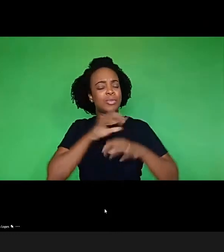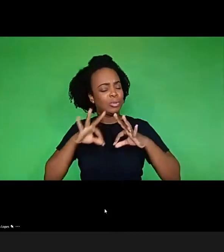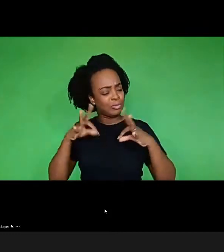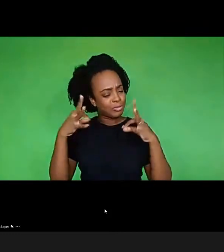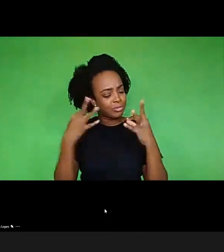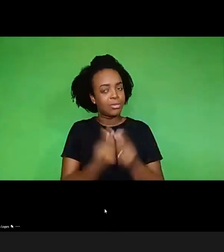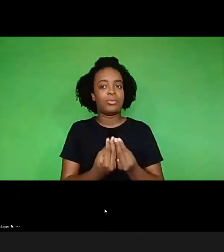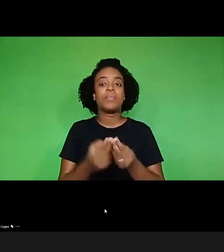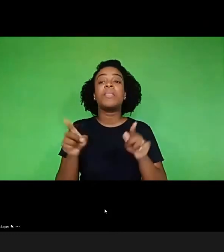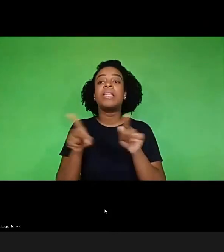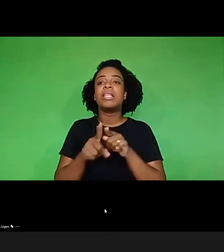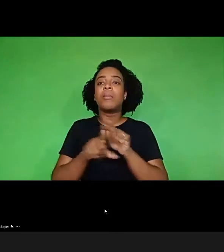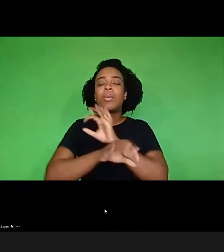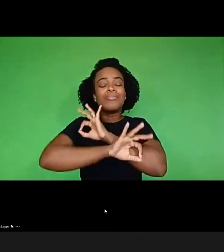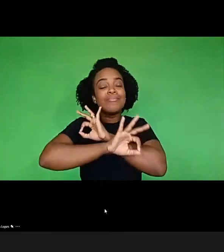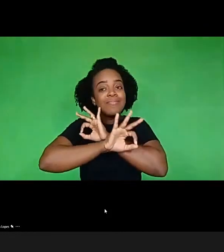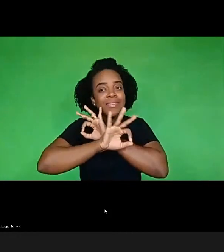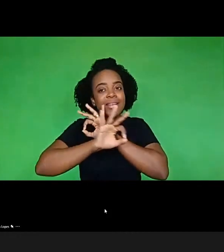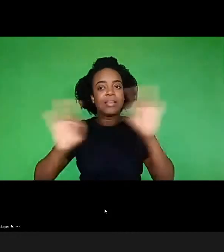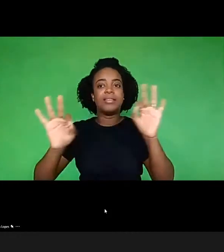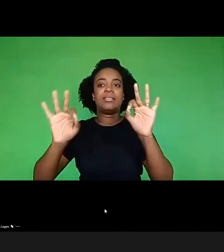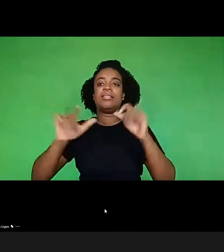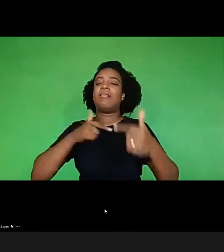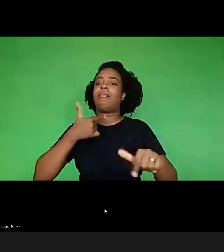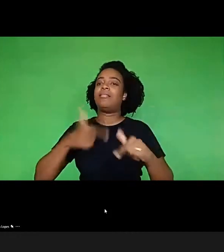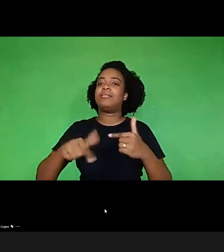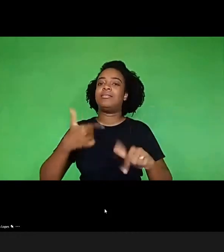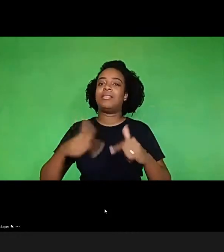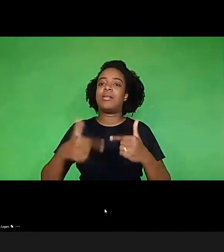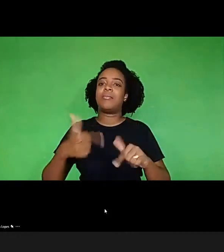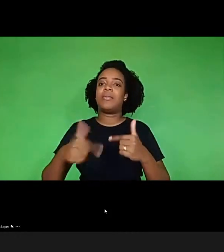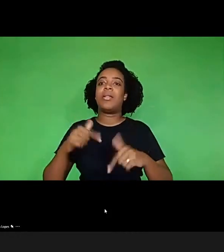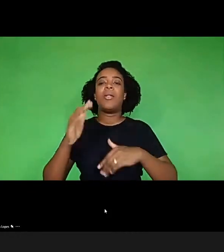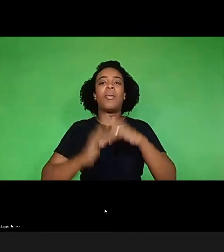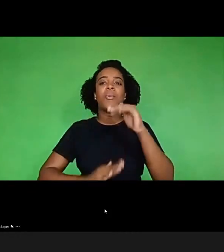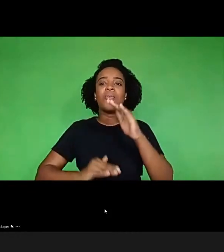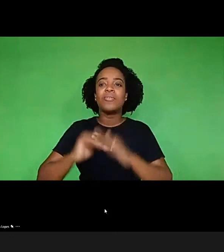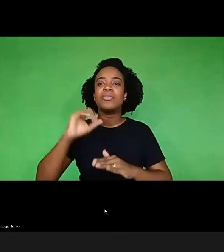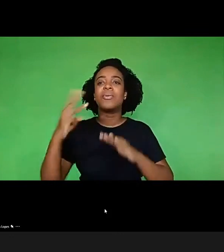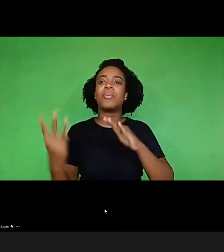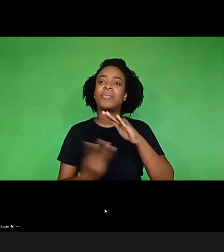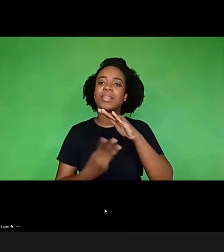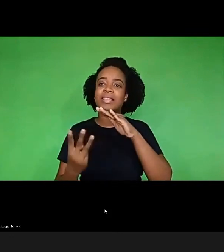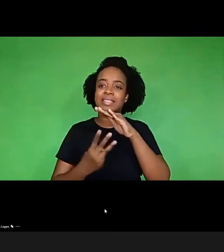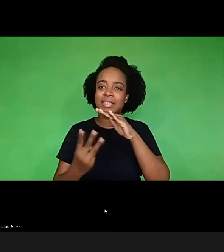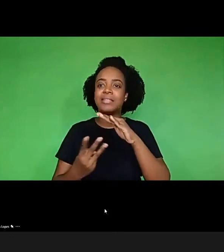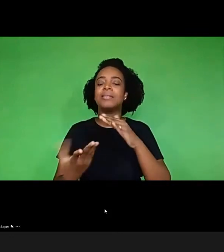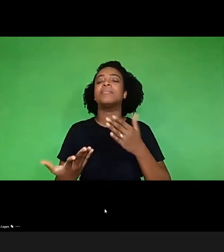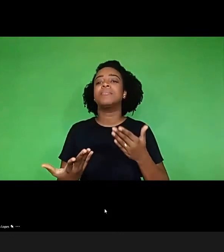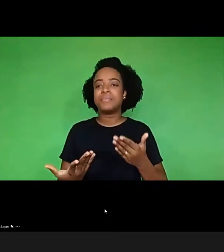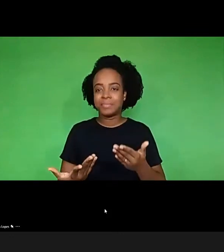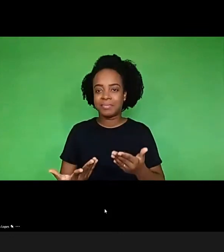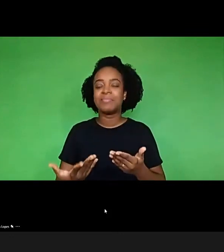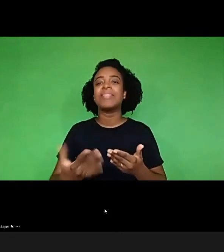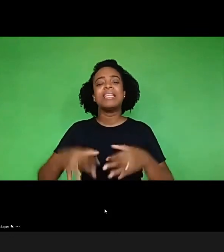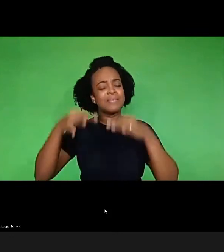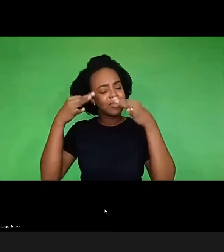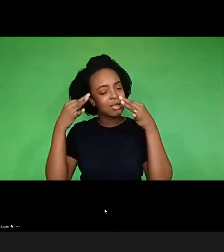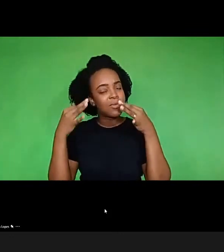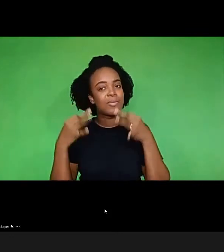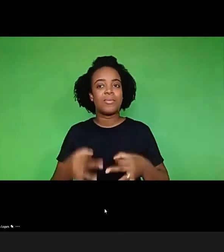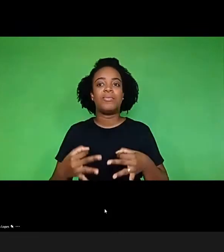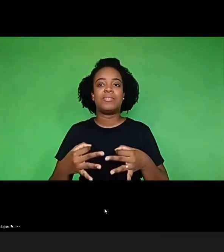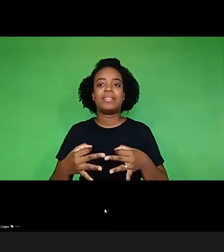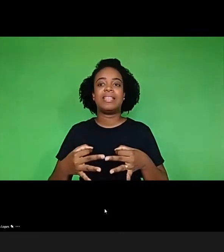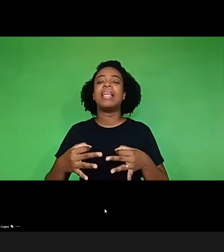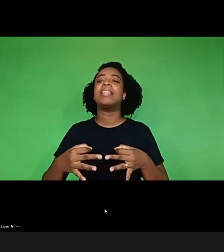um excelente trabalho aos nossos servidores aí terceirizados, que com certeza estão se colocando nesse movimento